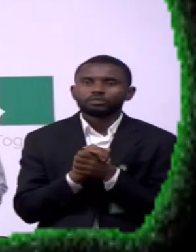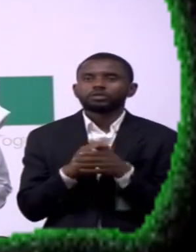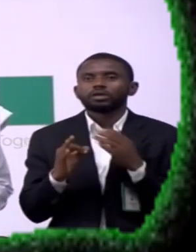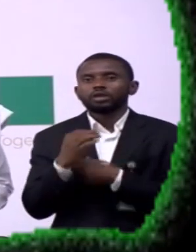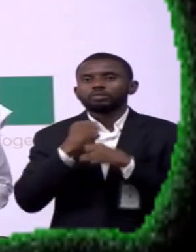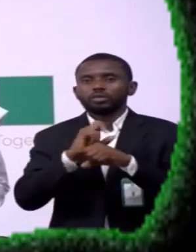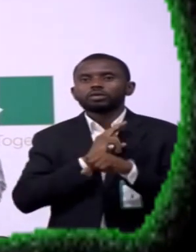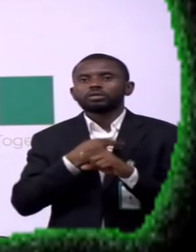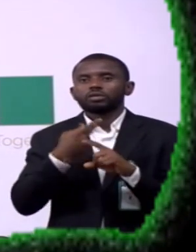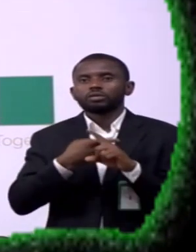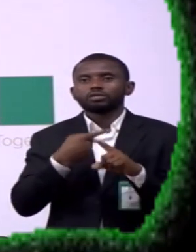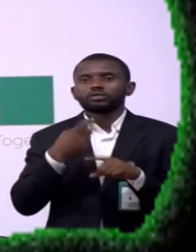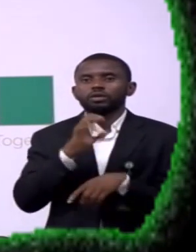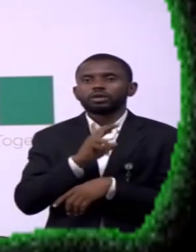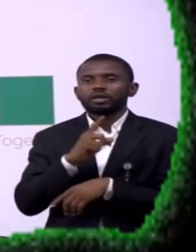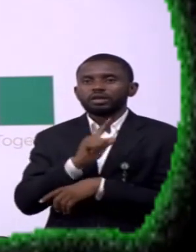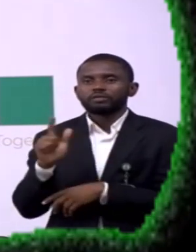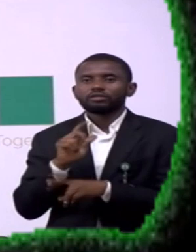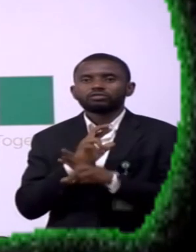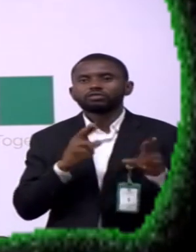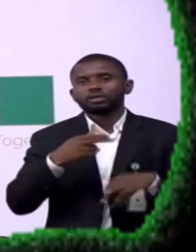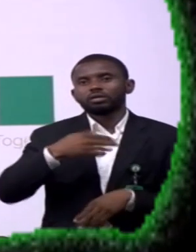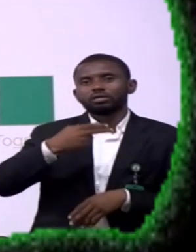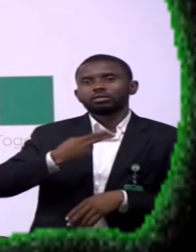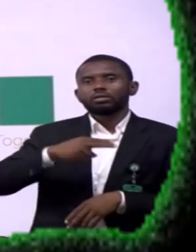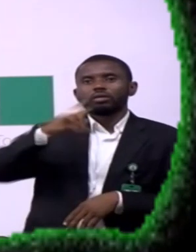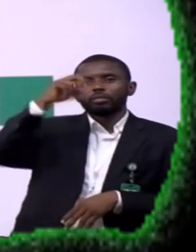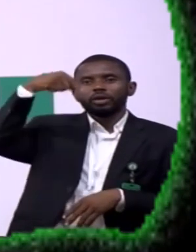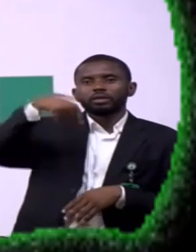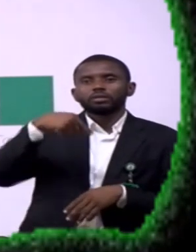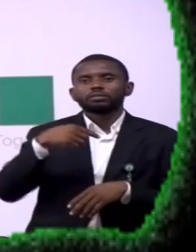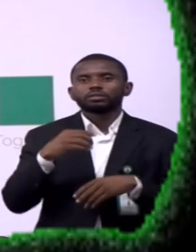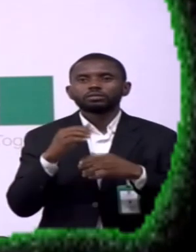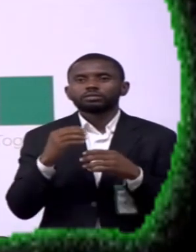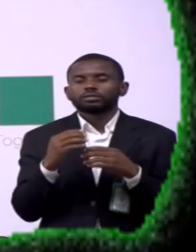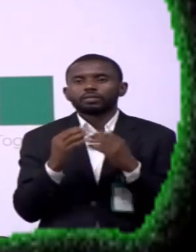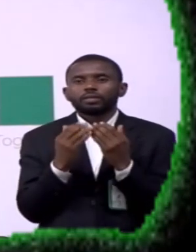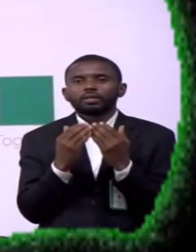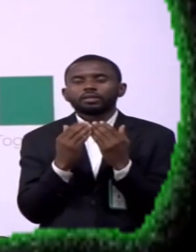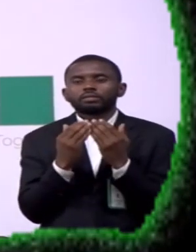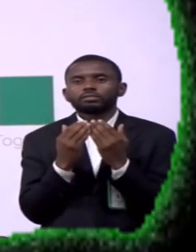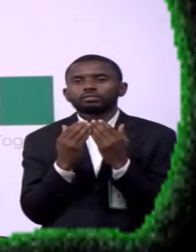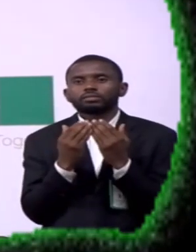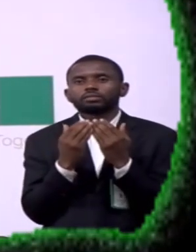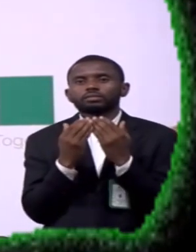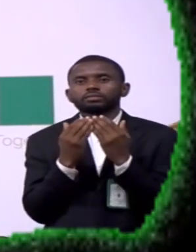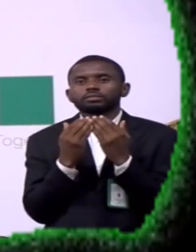وعن شمائلنا ومن فوقنا ونعوذ بعظمتك أن نغتال من تحتنا سبحان ربك رب